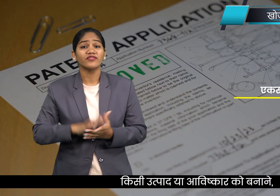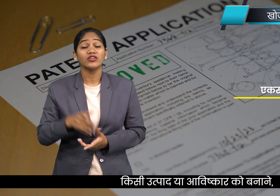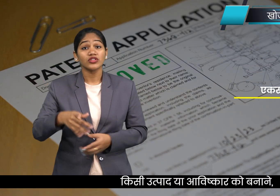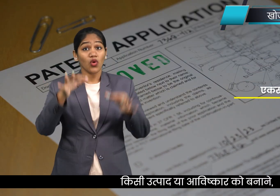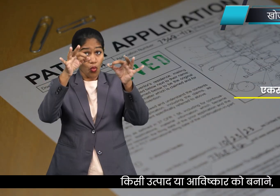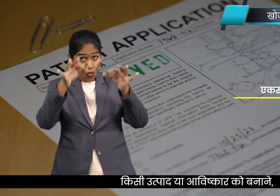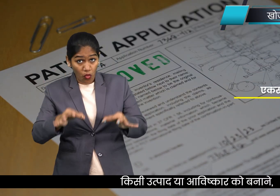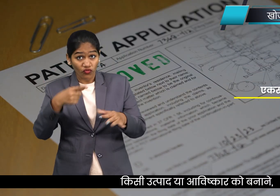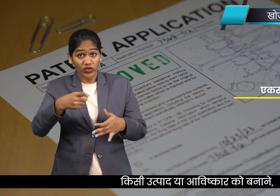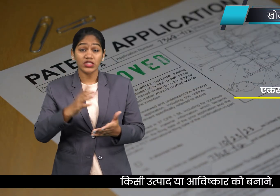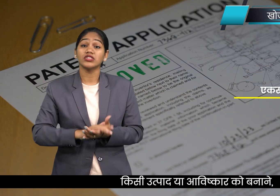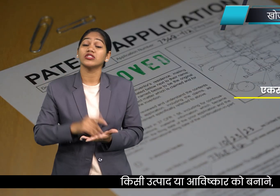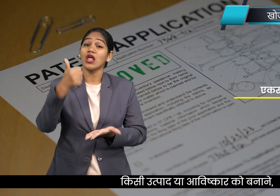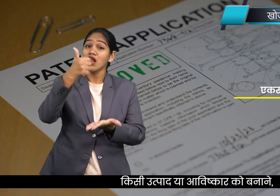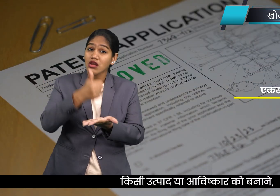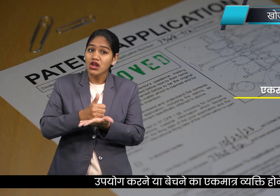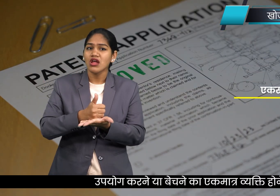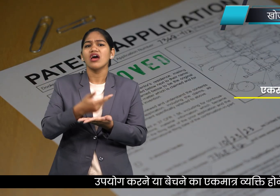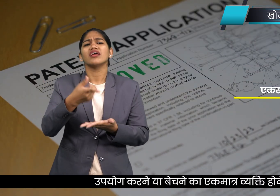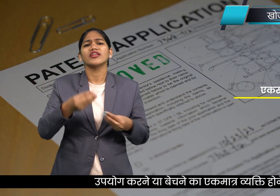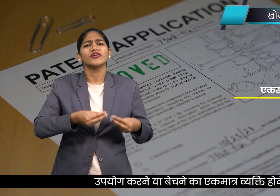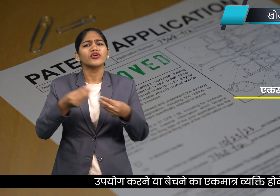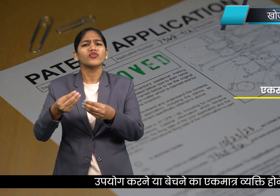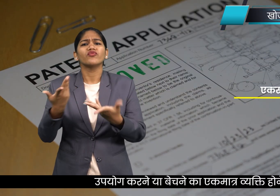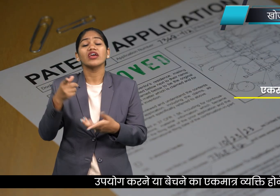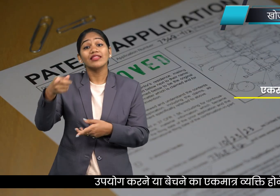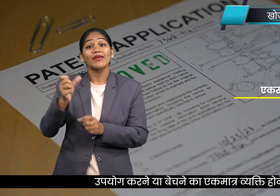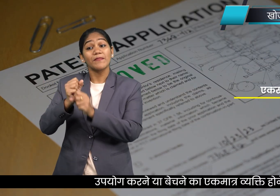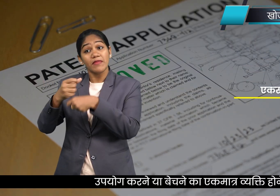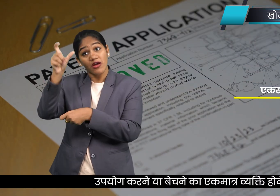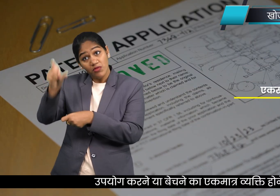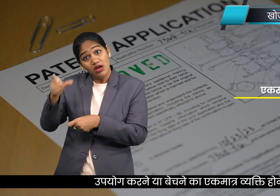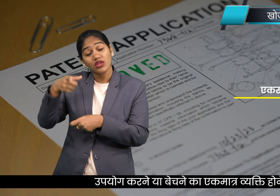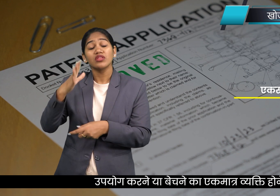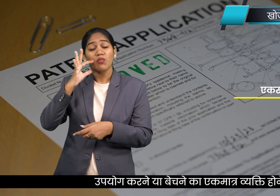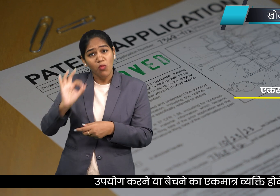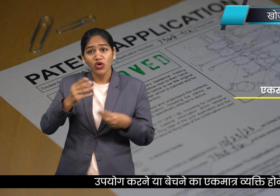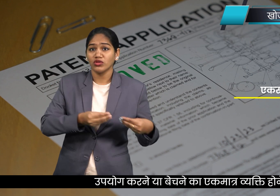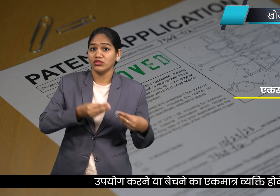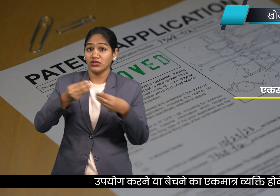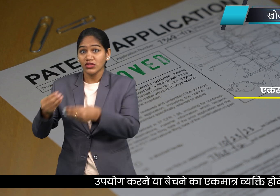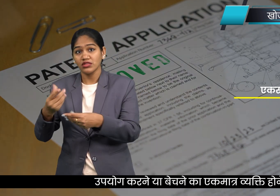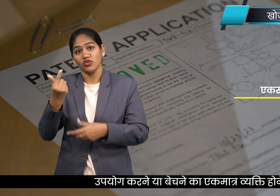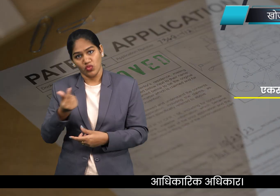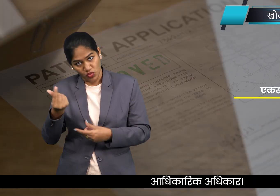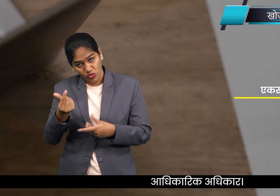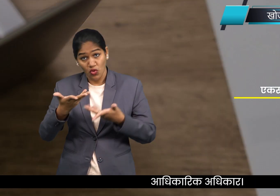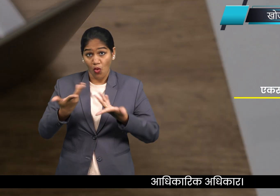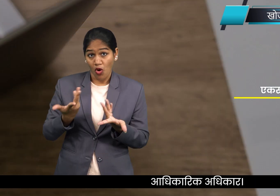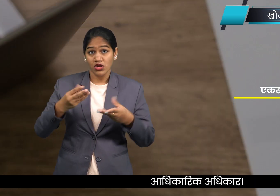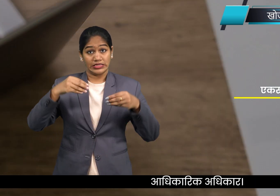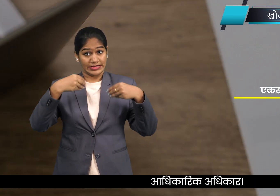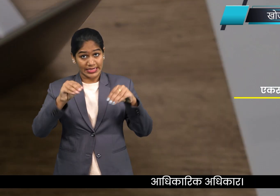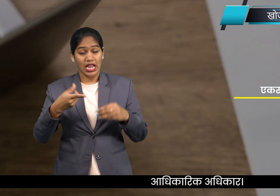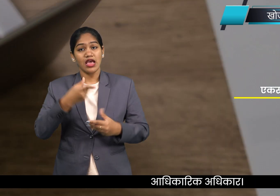किसी उत्पाद या आविष्कार को बनाने, उपयोग करने या बेचने का एकमात्र व्यक्ति होने का